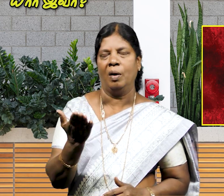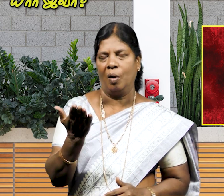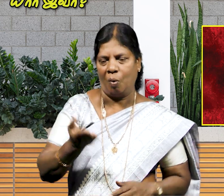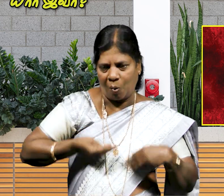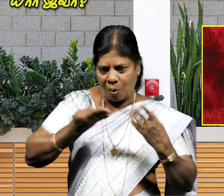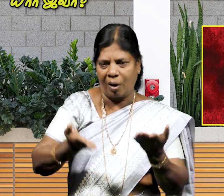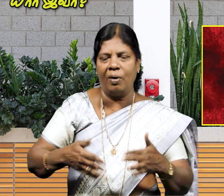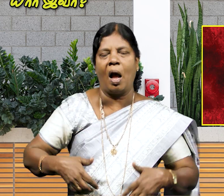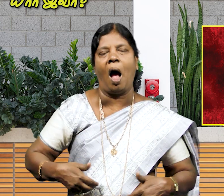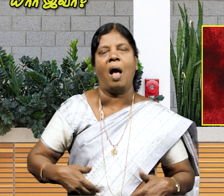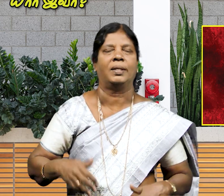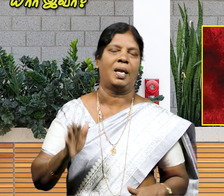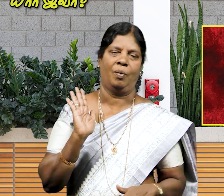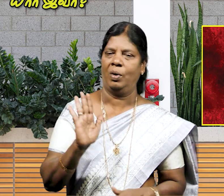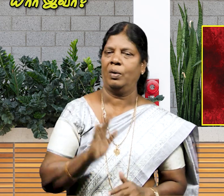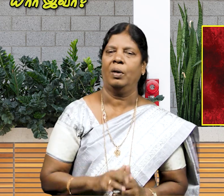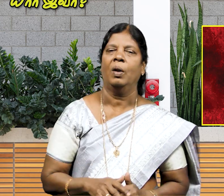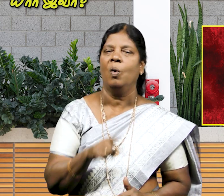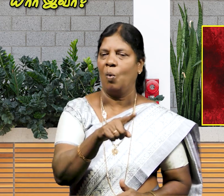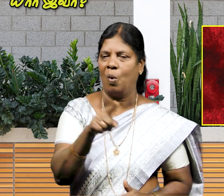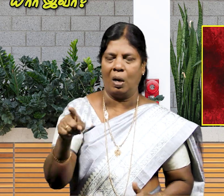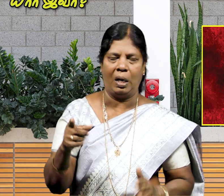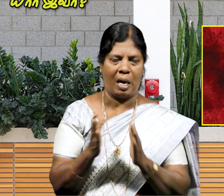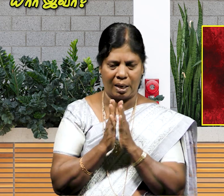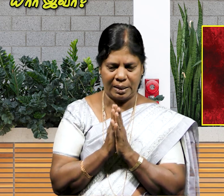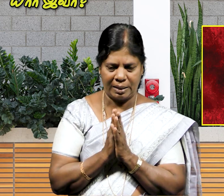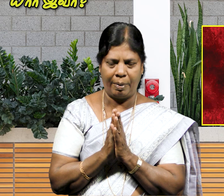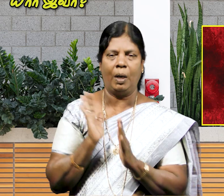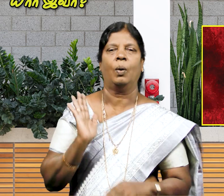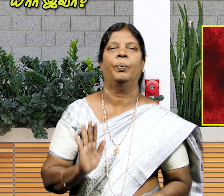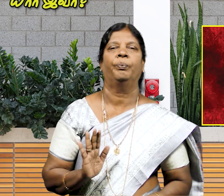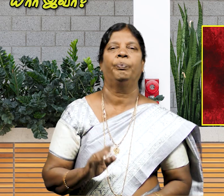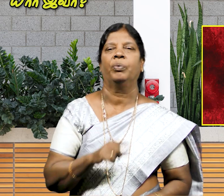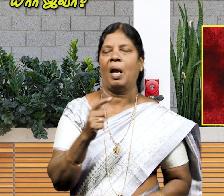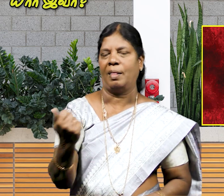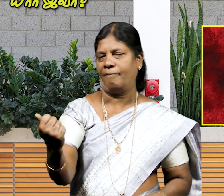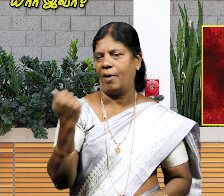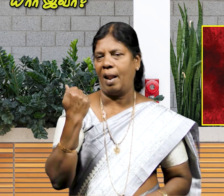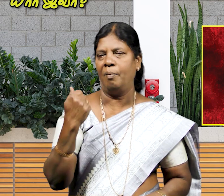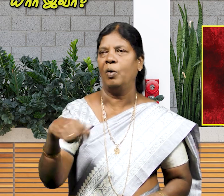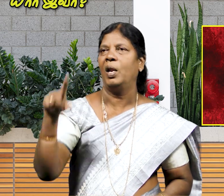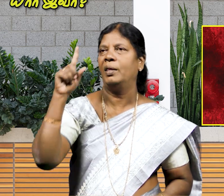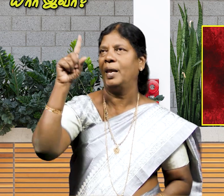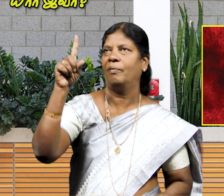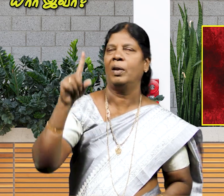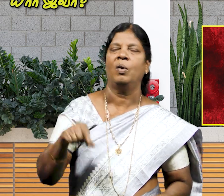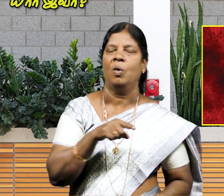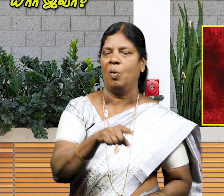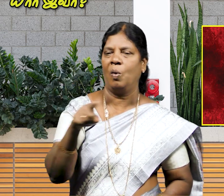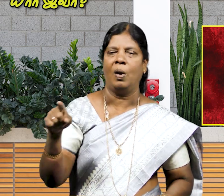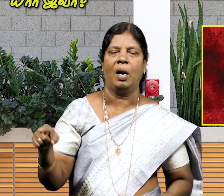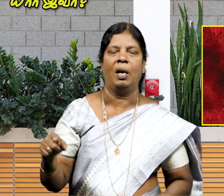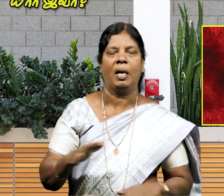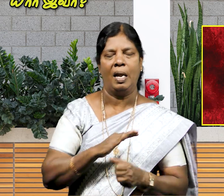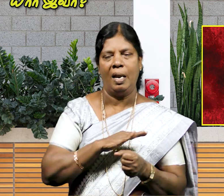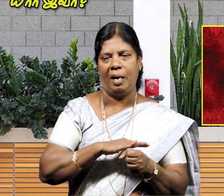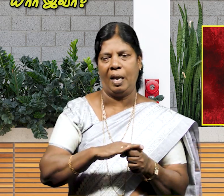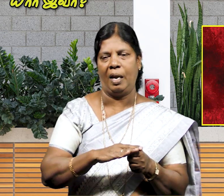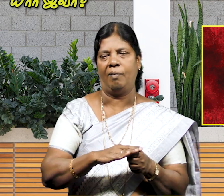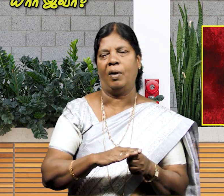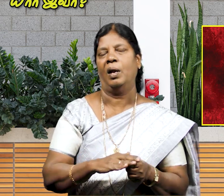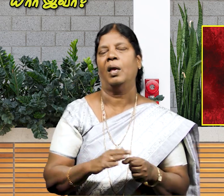நாங்கள் ஆசைப்படுகிறோம், உங்களுக்காக பிரார்த்திக்கிறோம். அந்த வல்லமை உள்ள தேவன் தானே உங்களுக்கு இந்த நிறைவான பலன்களை